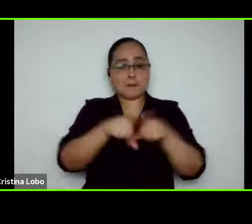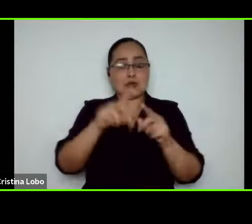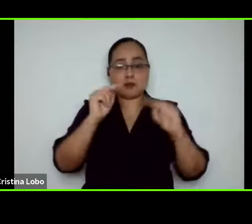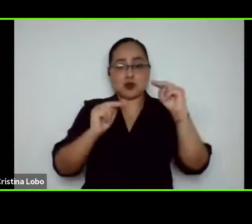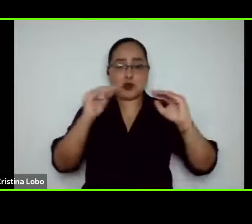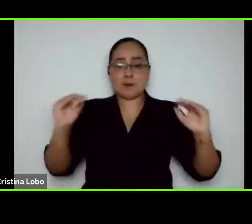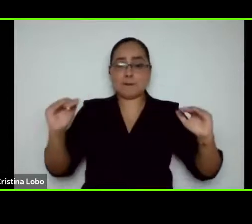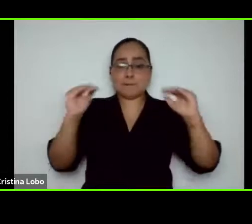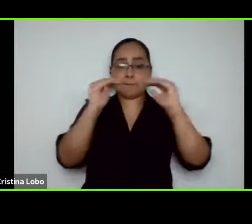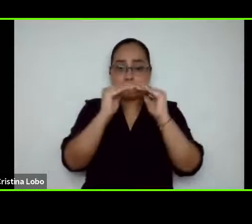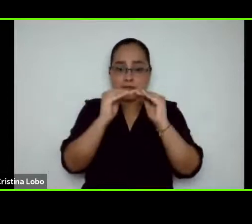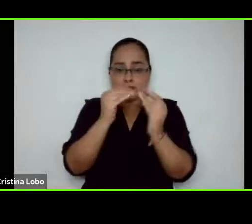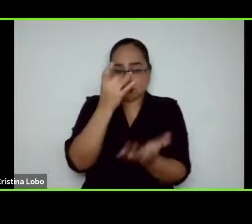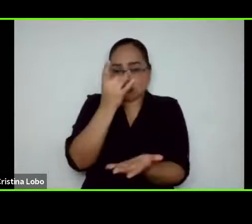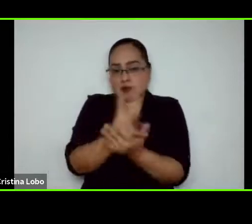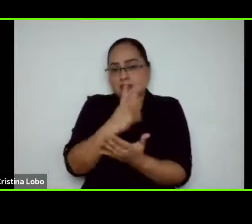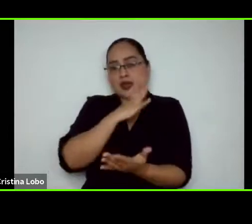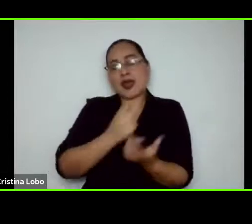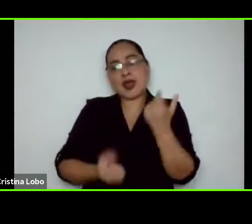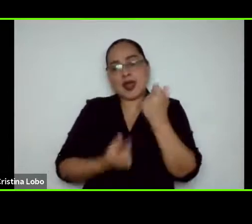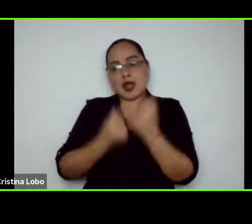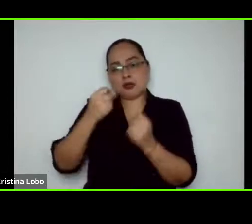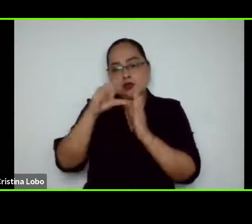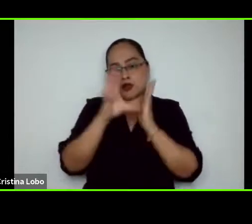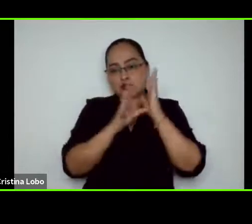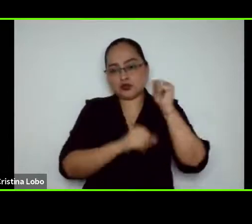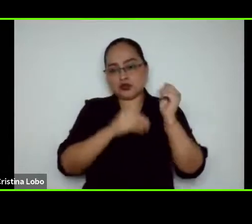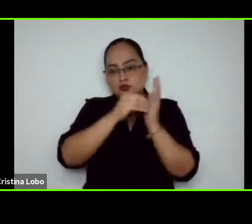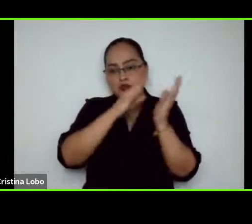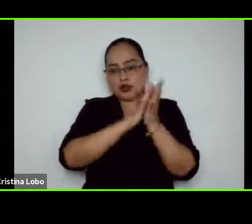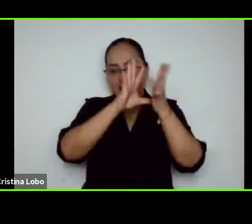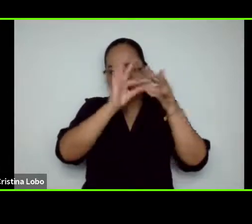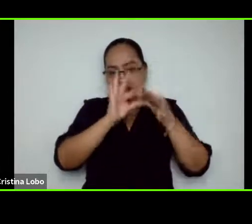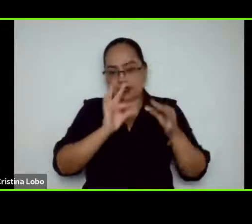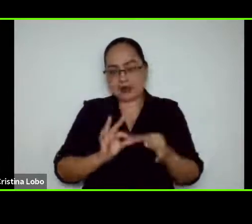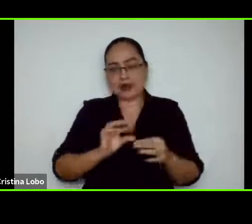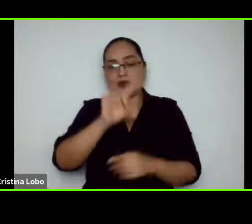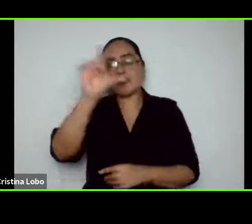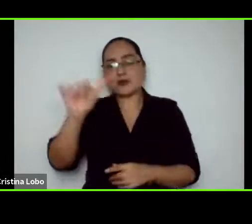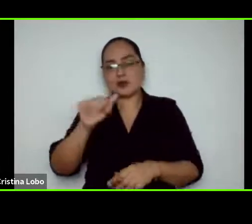de las excepciones previstas textualmente en la Constitución, que es un tema por el que volveremos